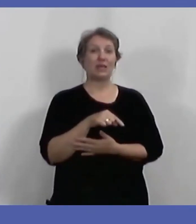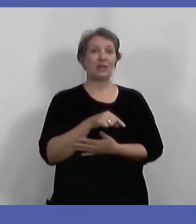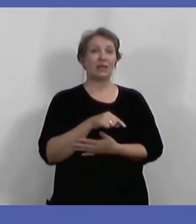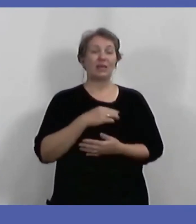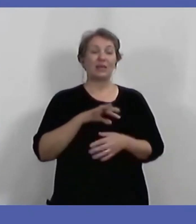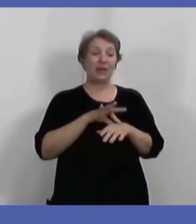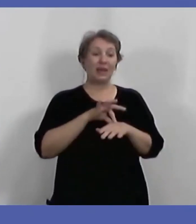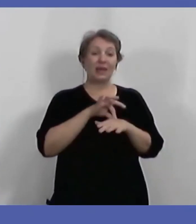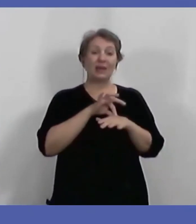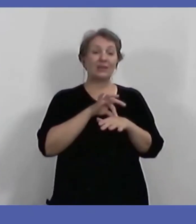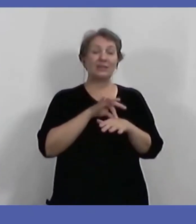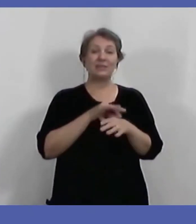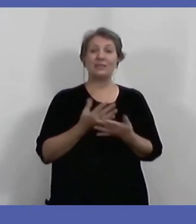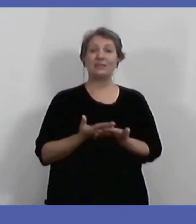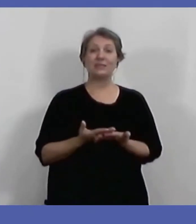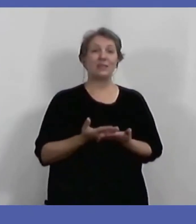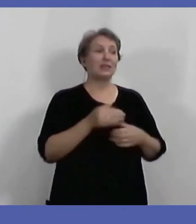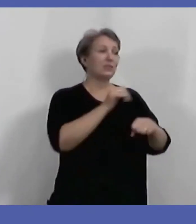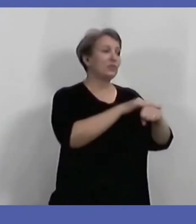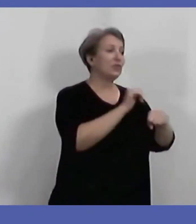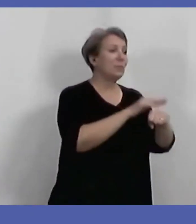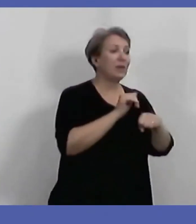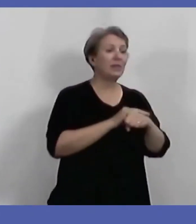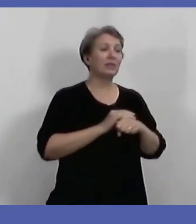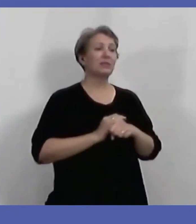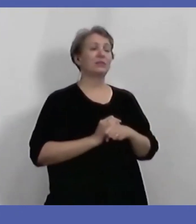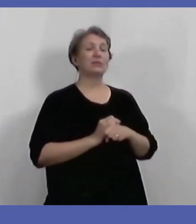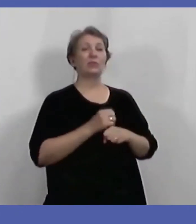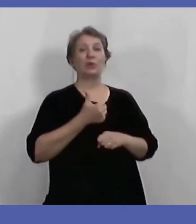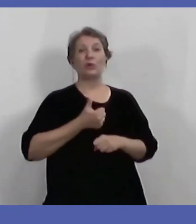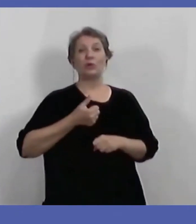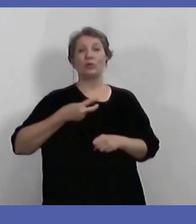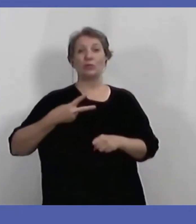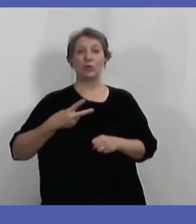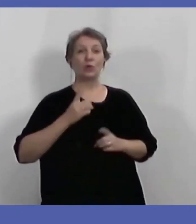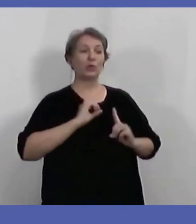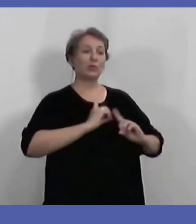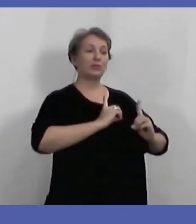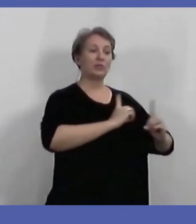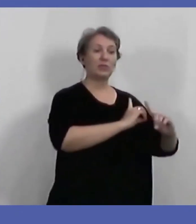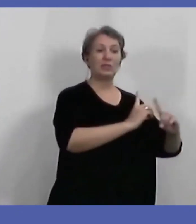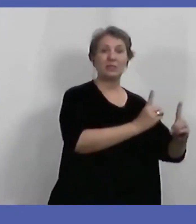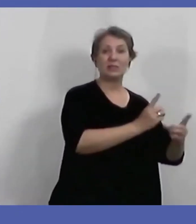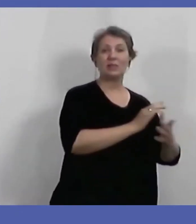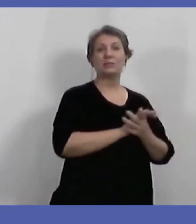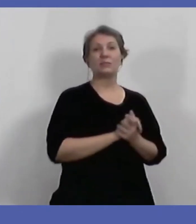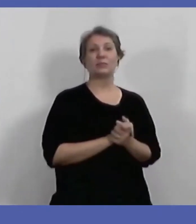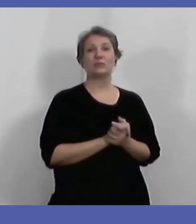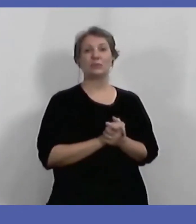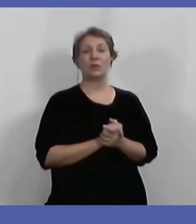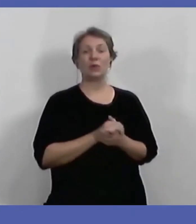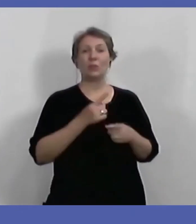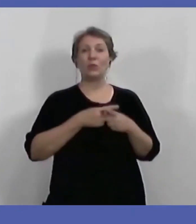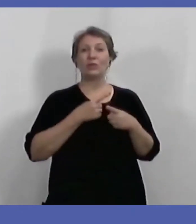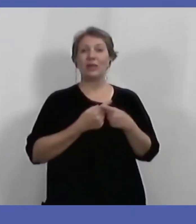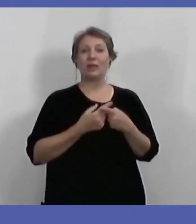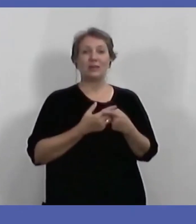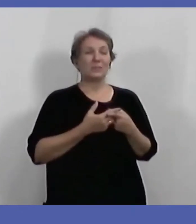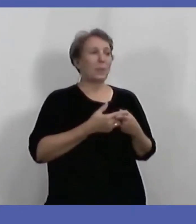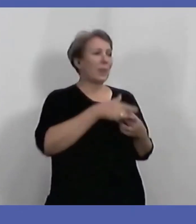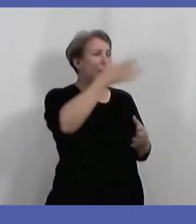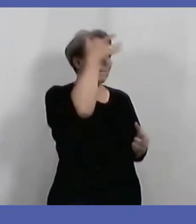convocando 70, ainda era limitado, porque esse ar é muito, muito grande, não